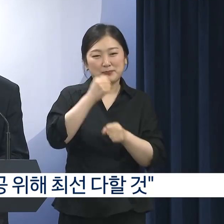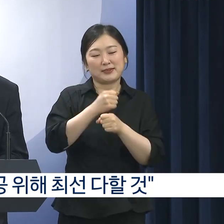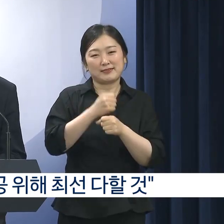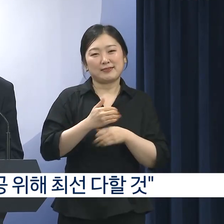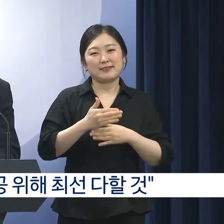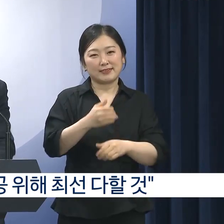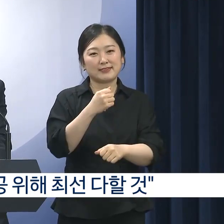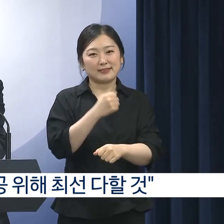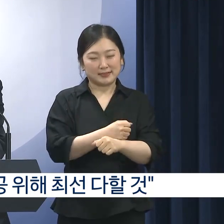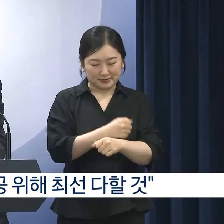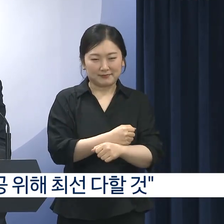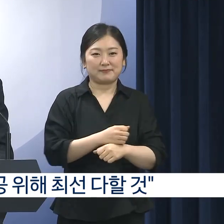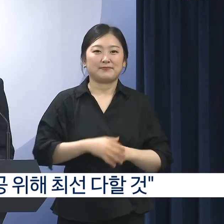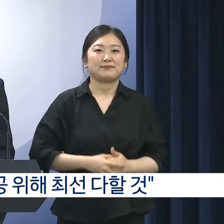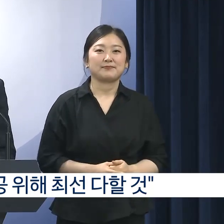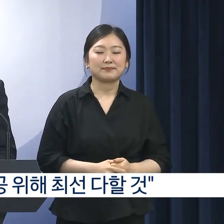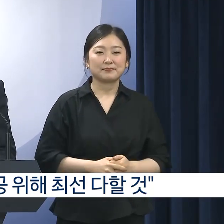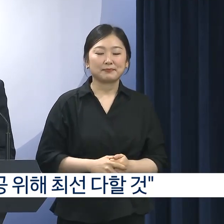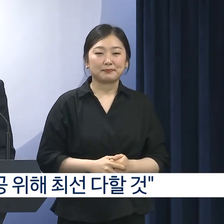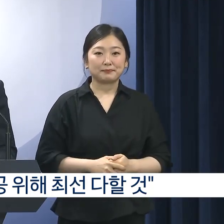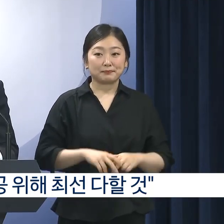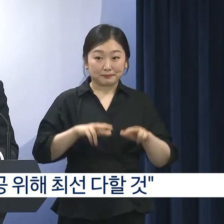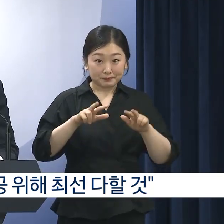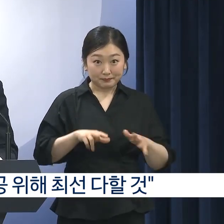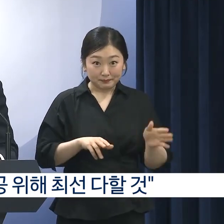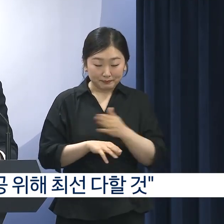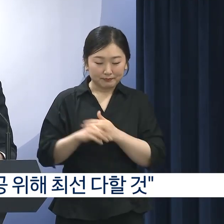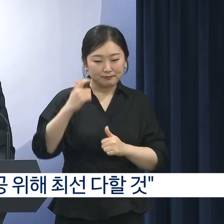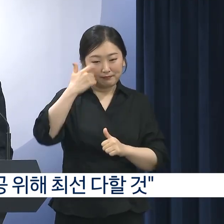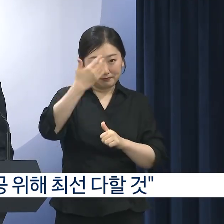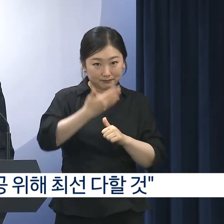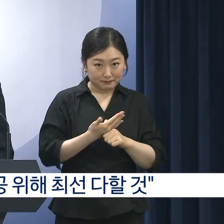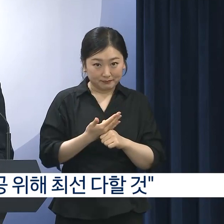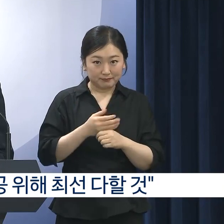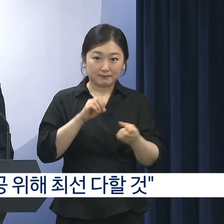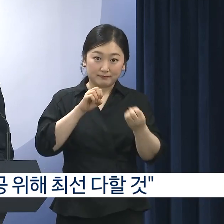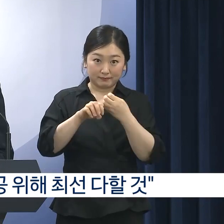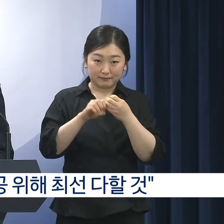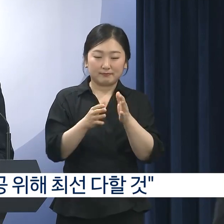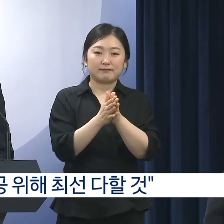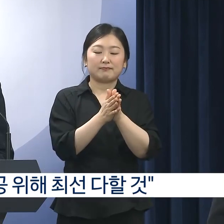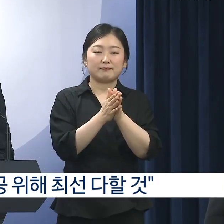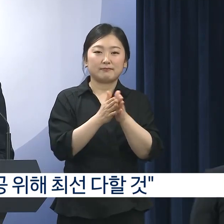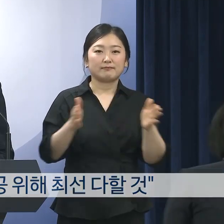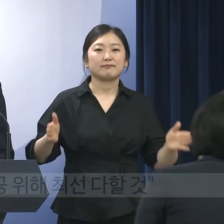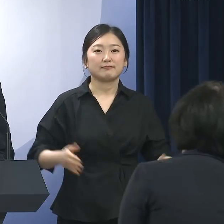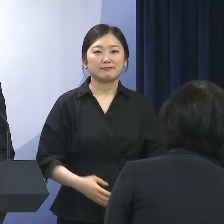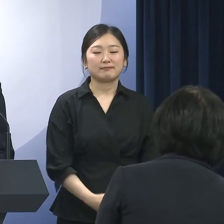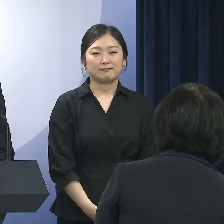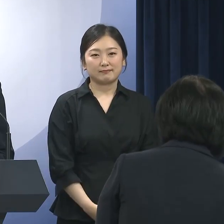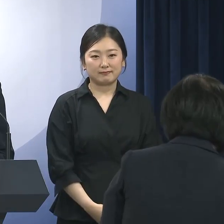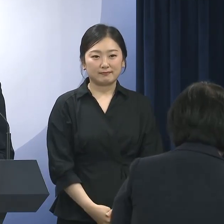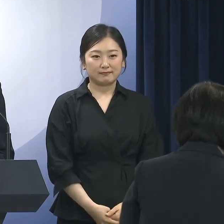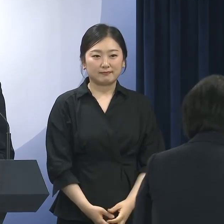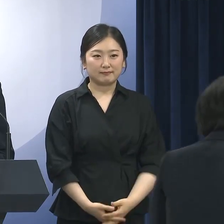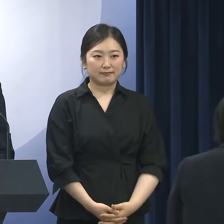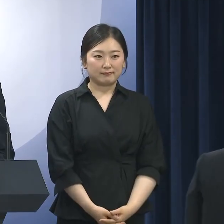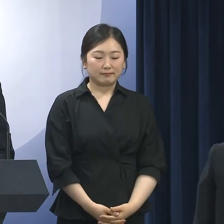지금부터 질의응답 시간을 가지겠습니다. 배석자께서는 단상 위로 올라와 주시기 바랍니다.